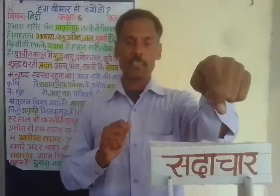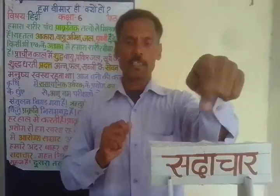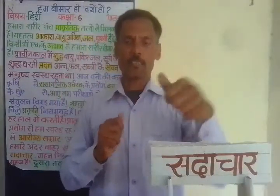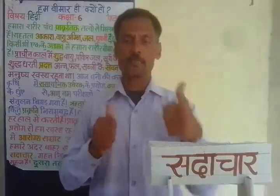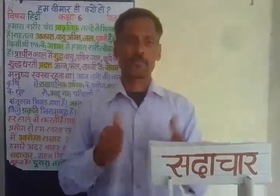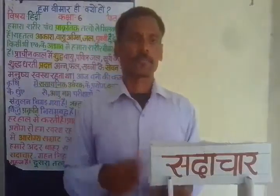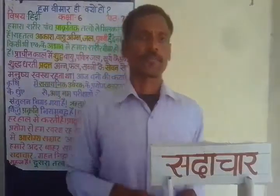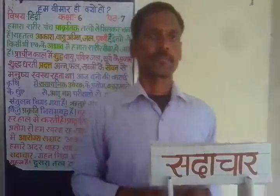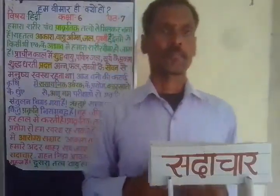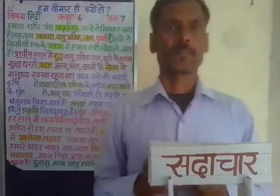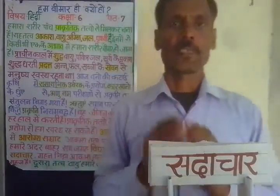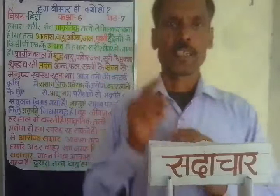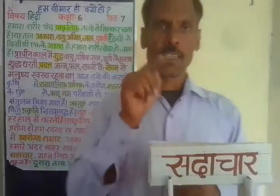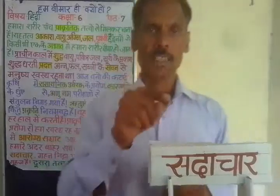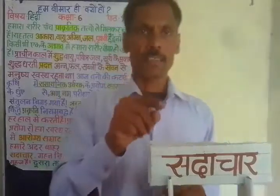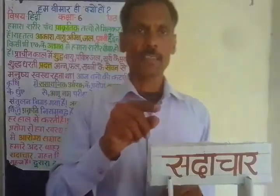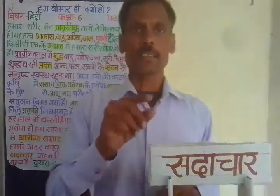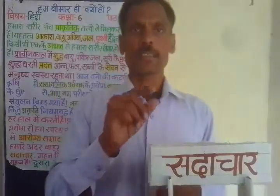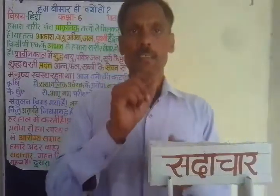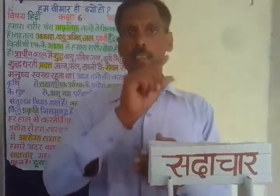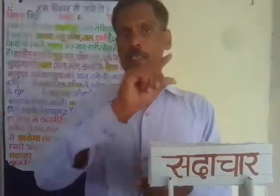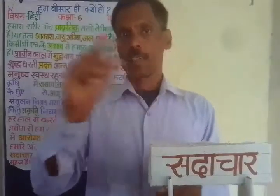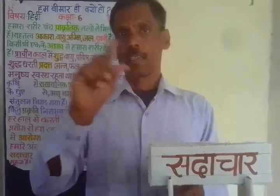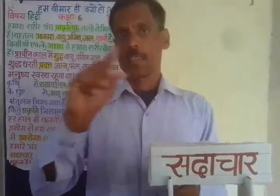सदाचार। इन